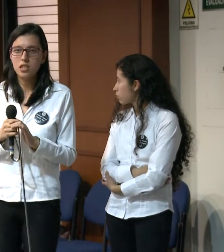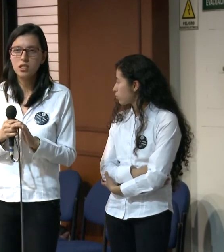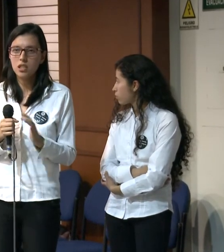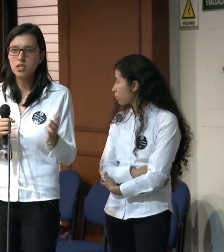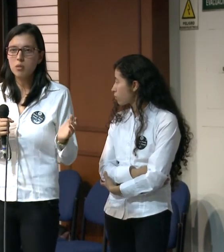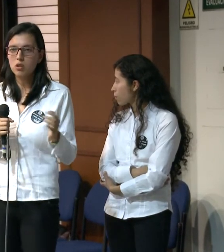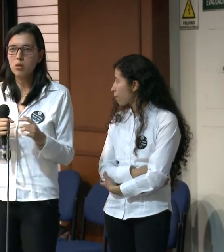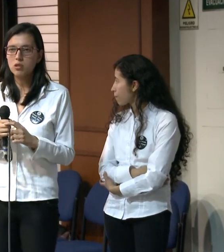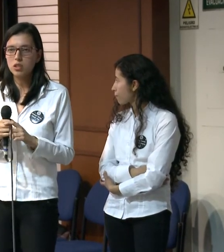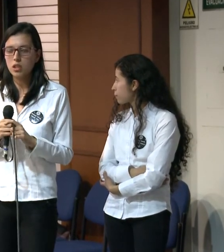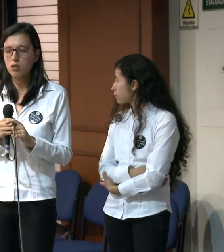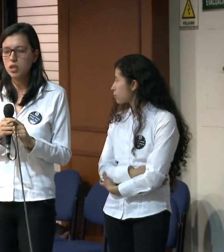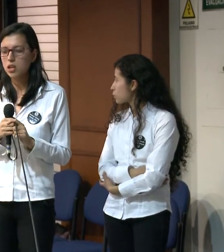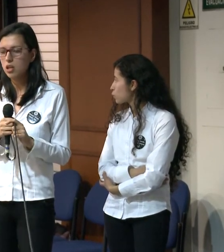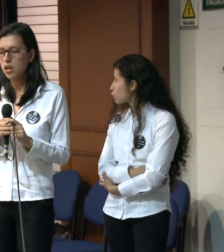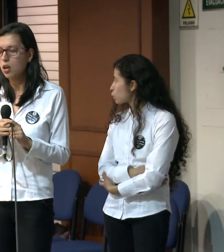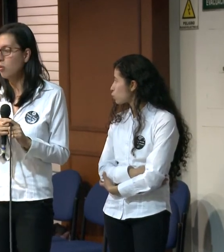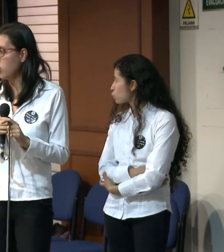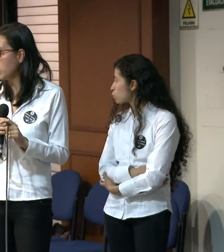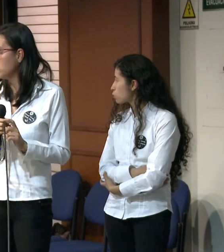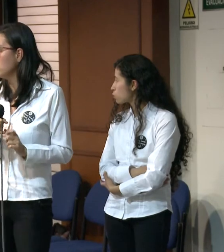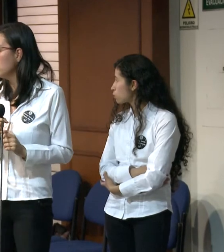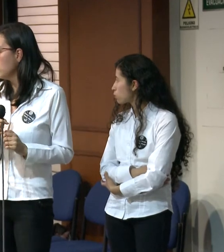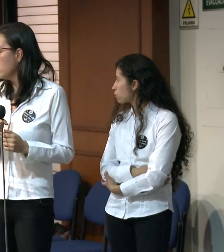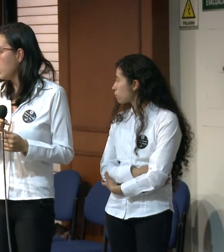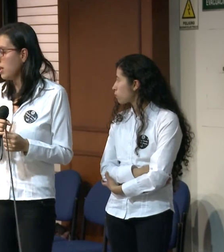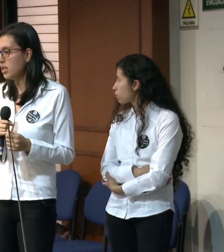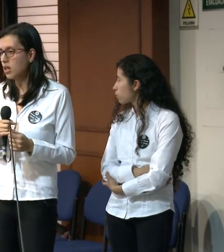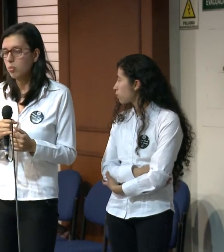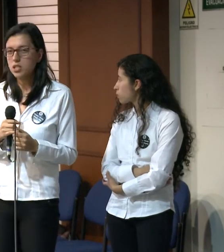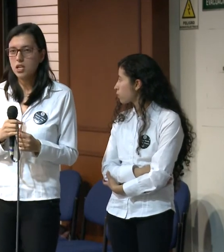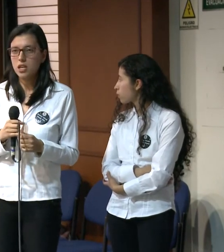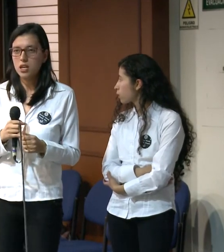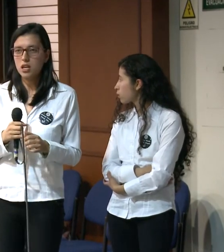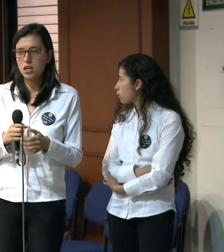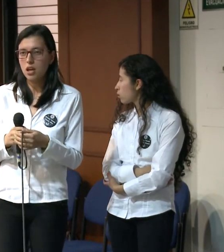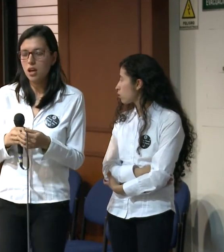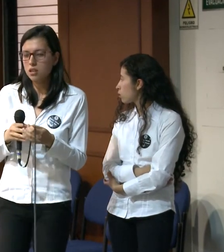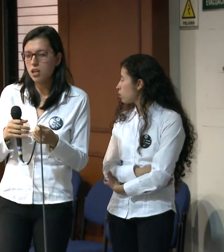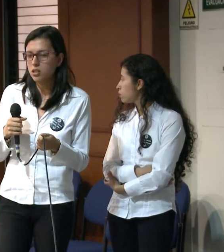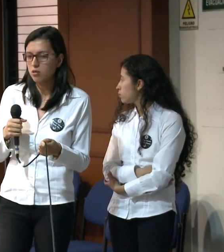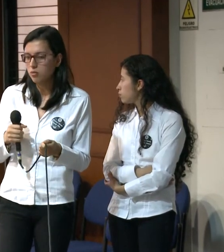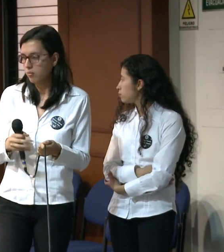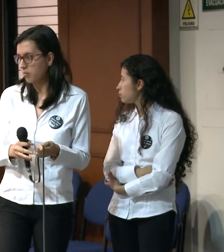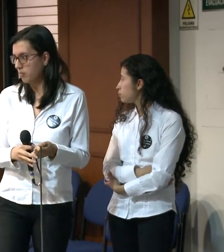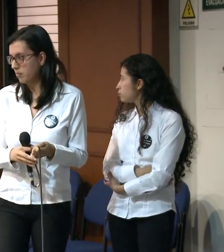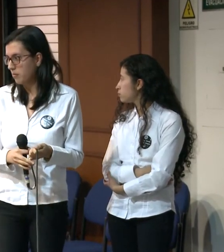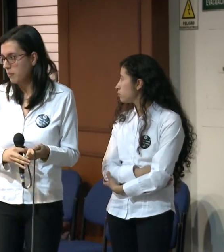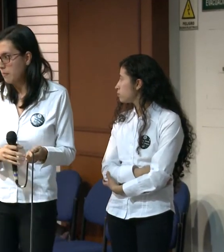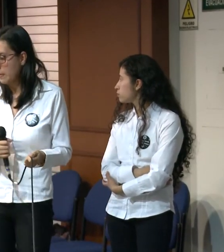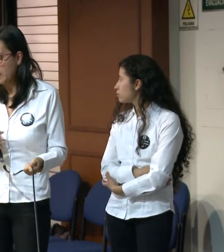categorías de análisis que ya mencionamos anteriormente, comunicación, discapacidad e interacción.